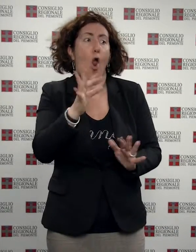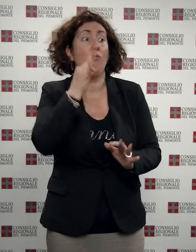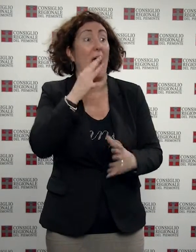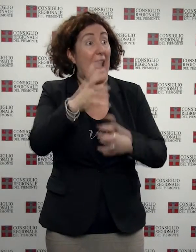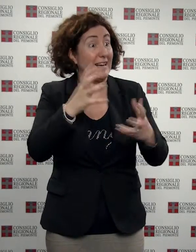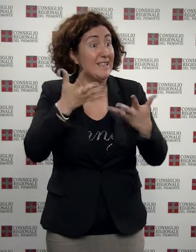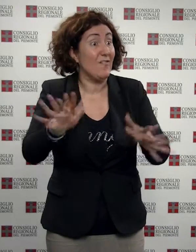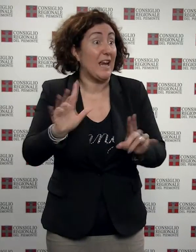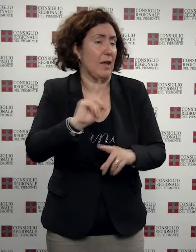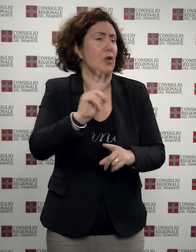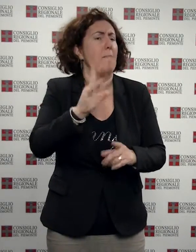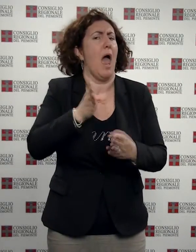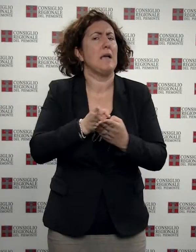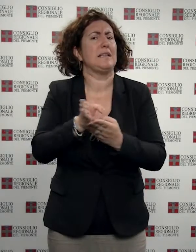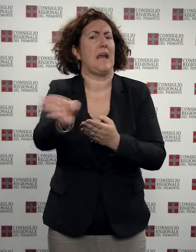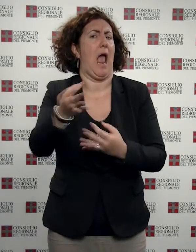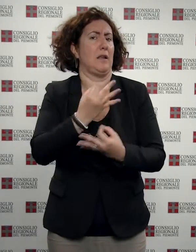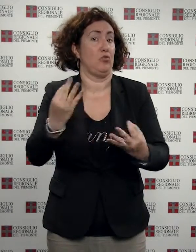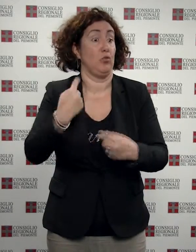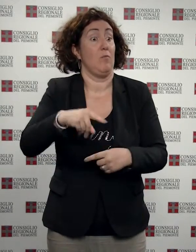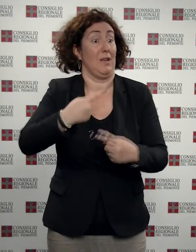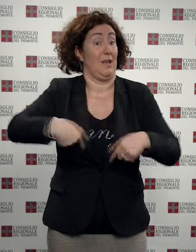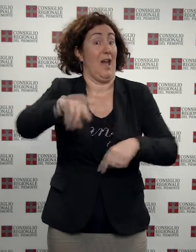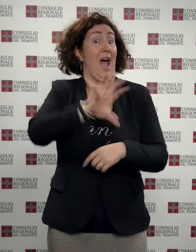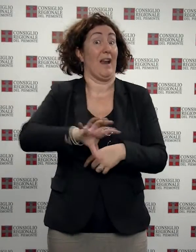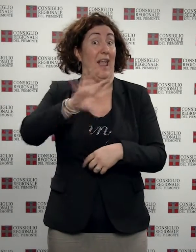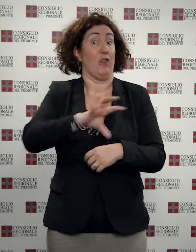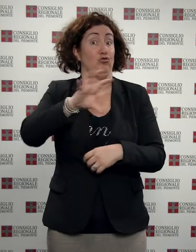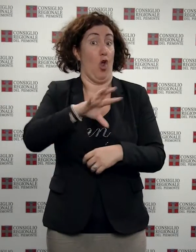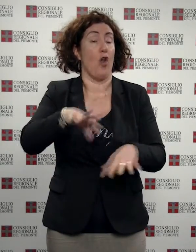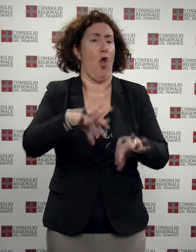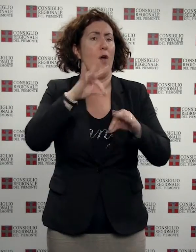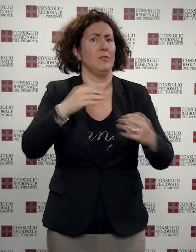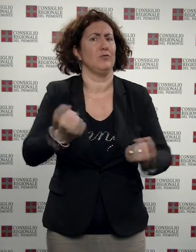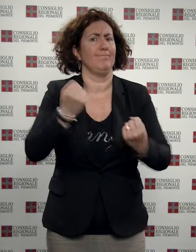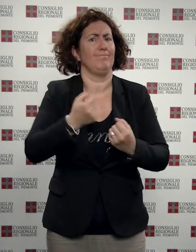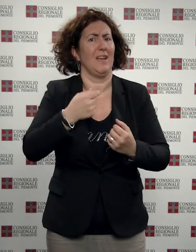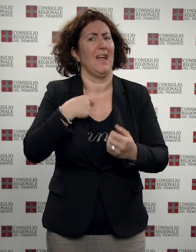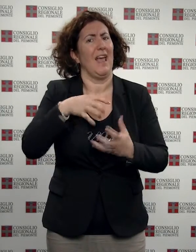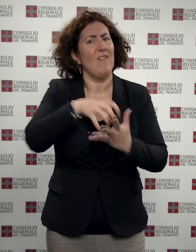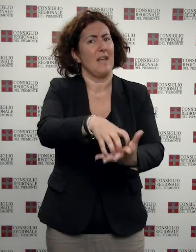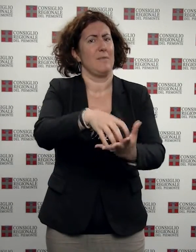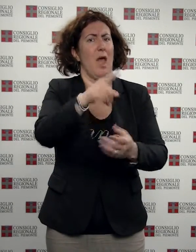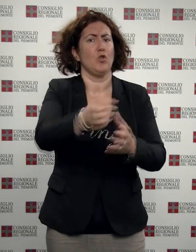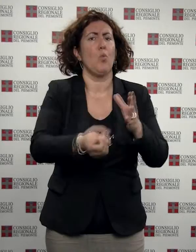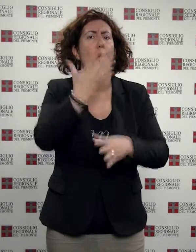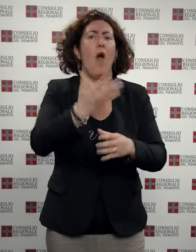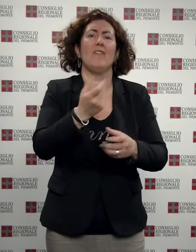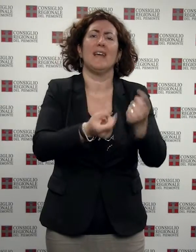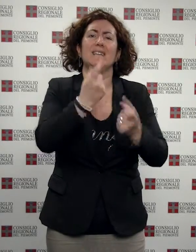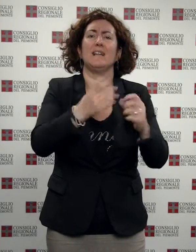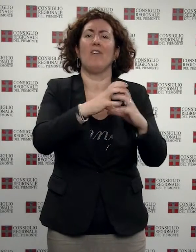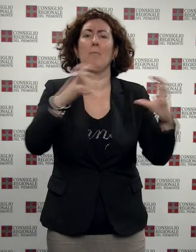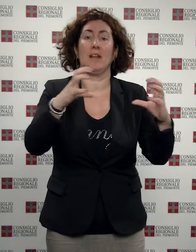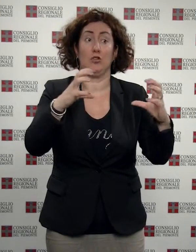nella direzione giusta. Noi come regione stiamo investendo tanto nelle nuove iniziative imprenditoriali, da un lato, e dall'altro anche però